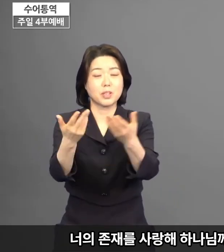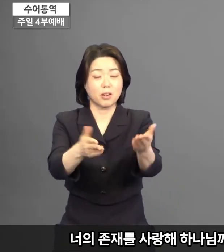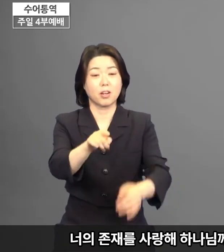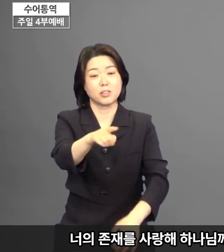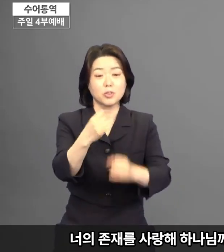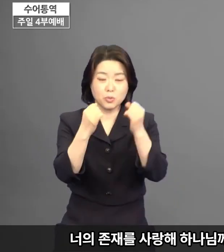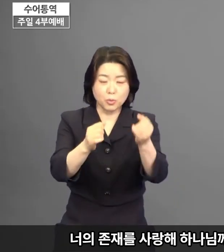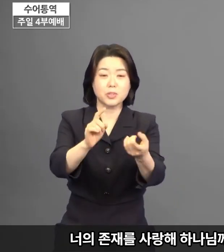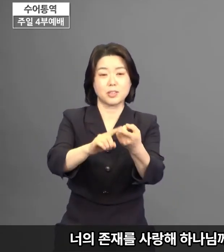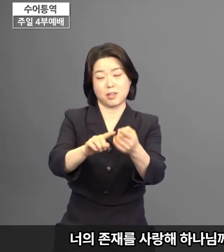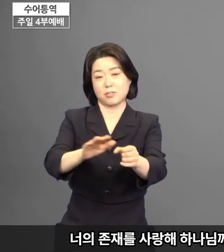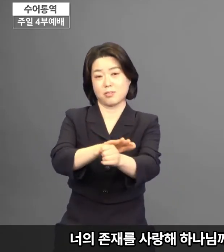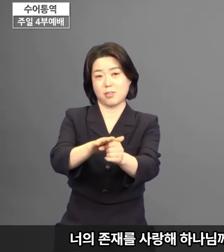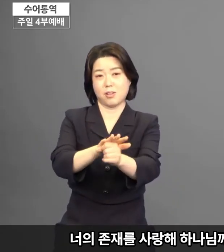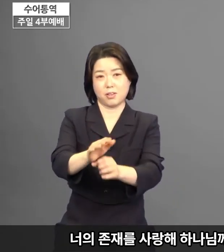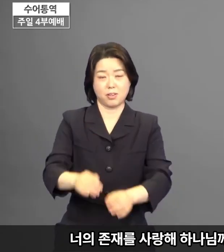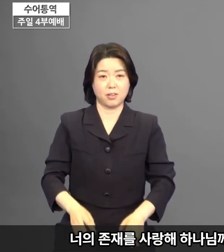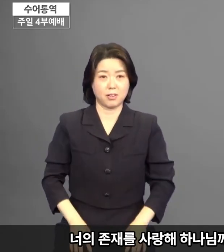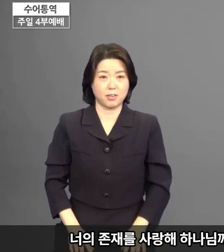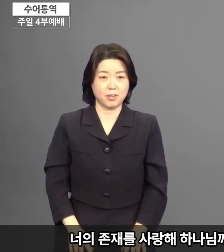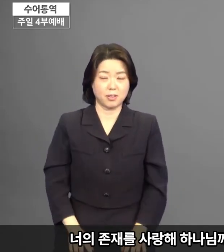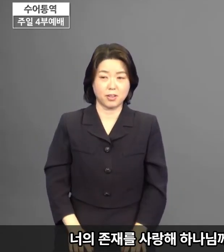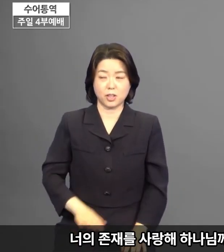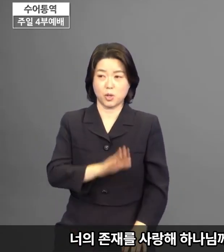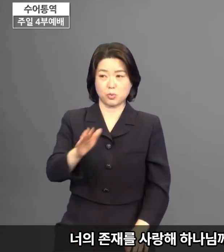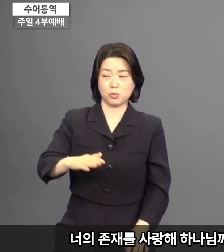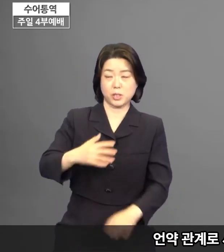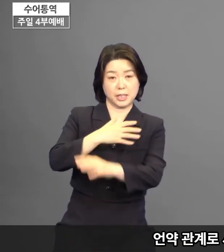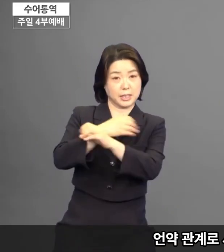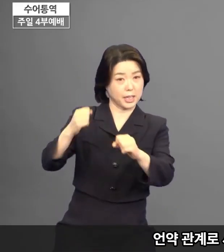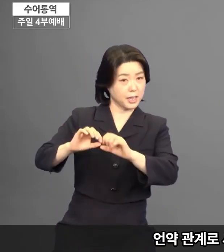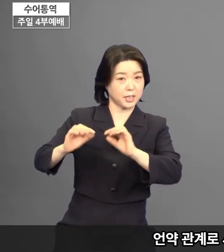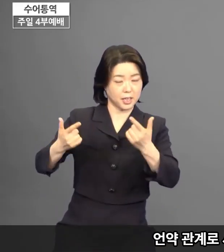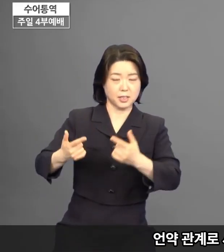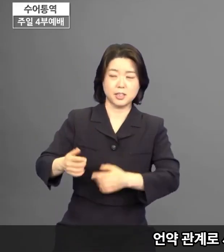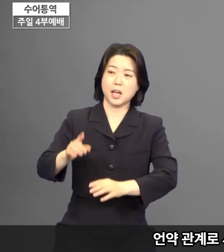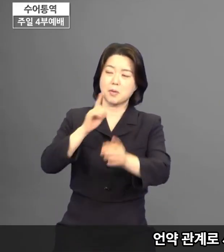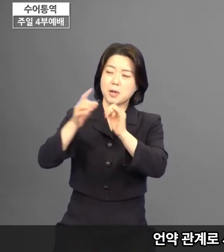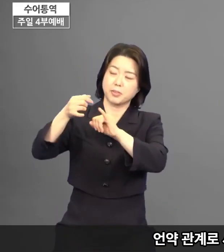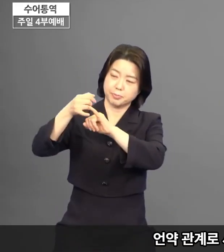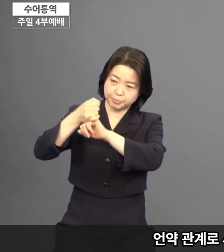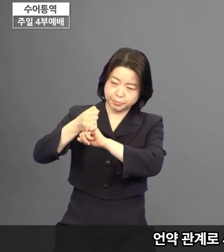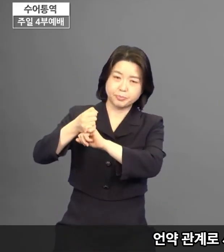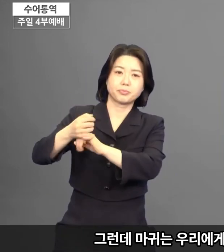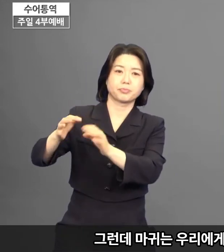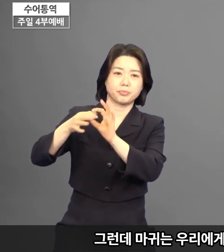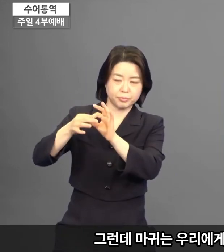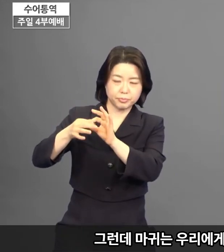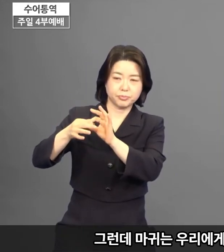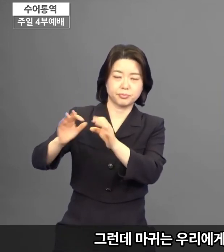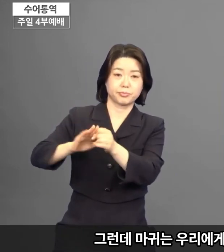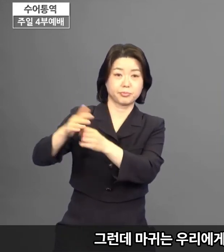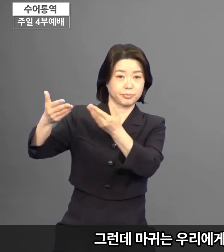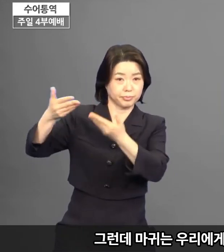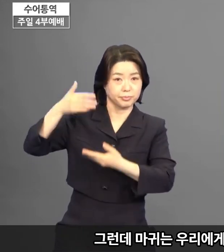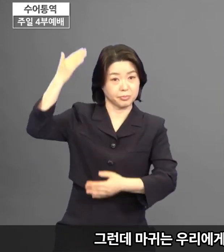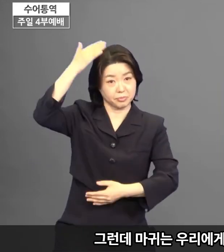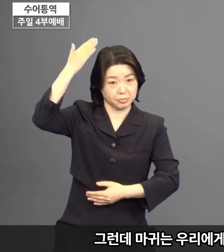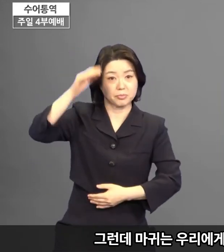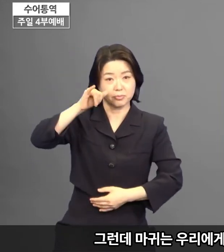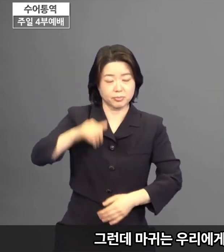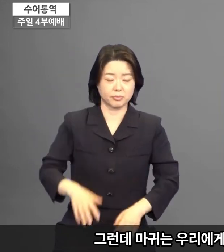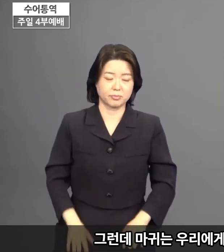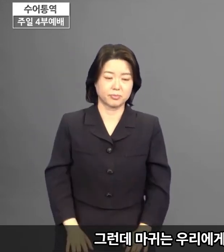존재를 사랑해. 하나님께서 우리를 계약관계가 아니라 언약관계로 사랑하시잖아요. 그런데 마귀는 우리에게